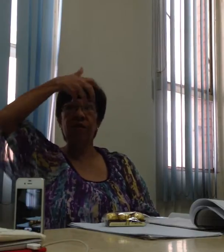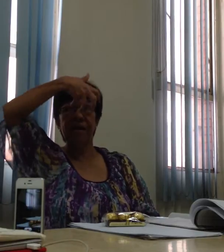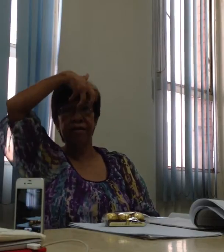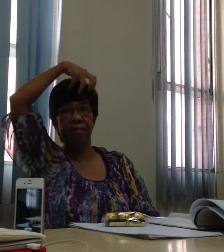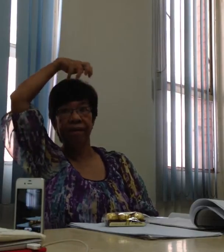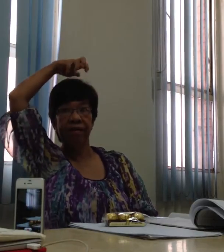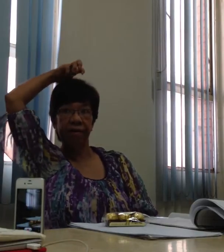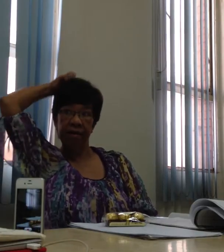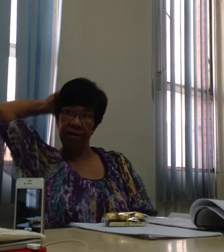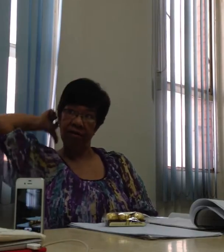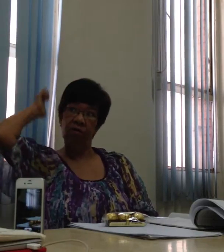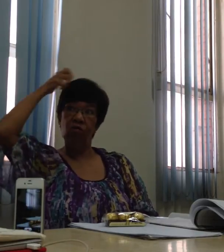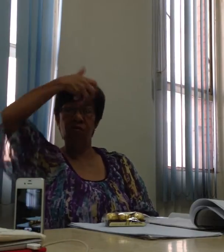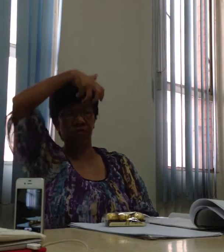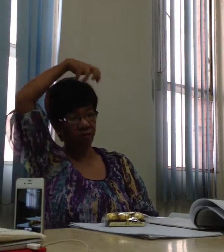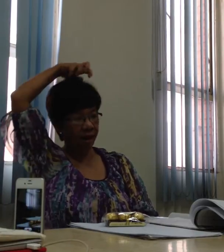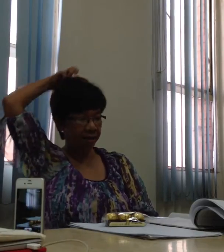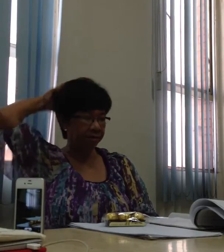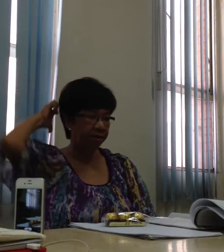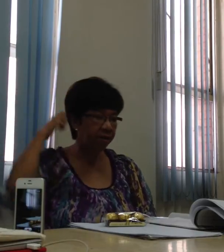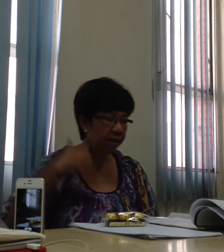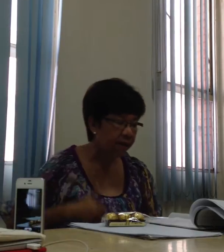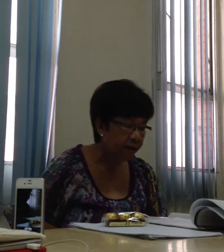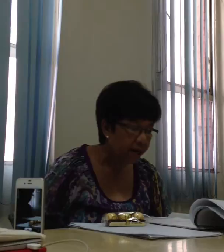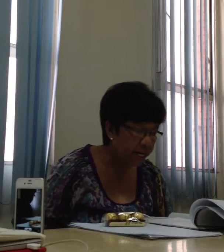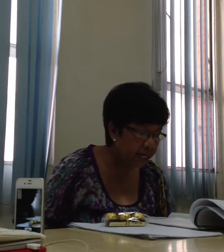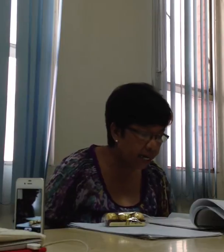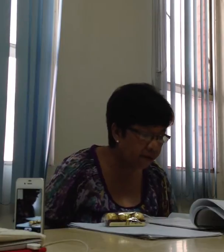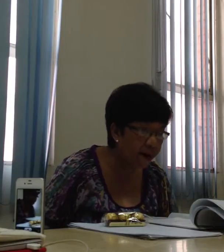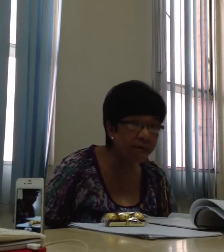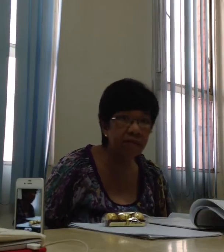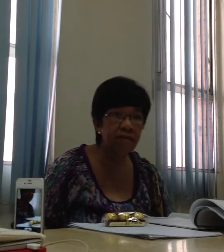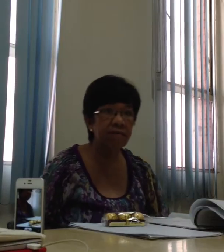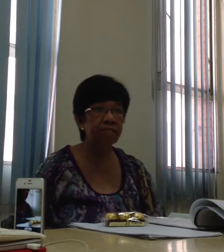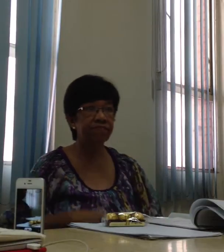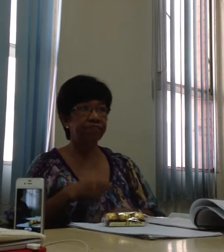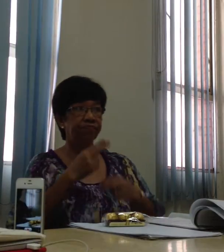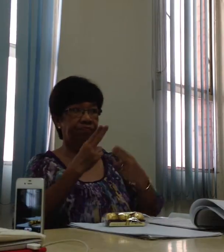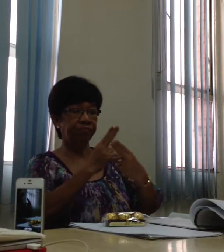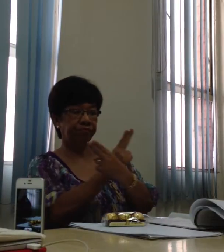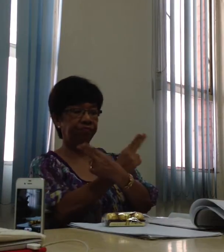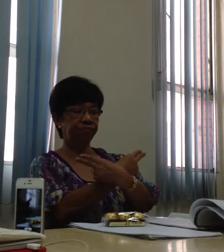hair, hair, no, lion. And then, rabbit.